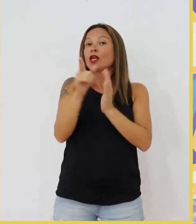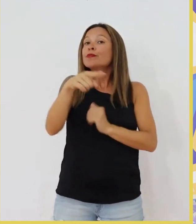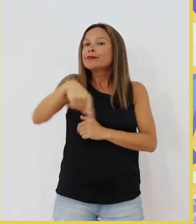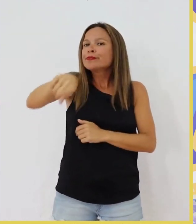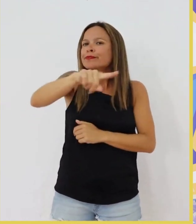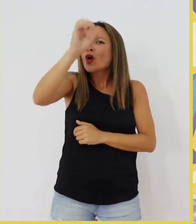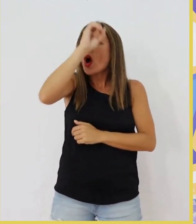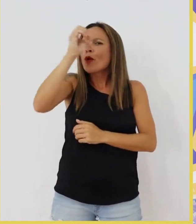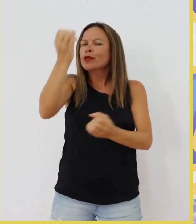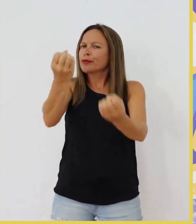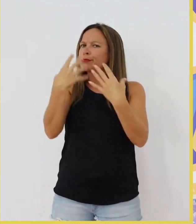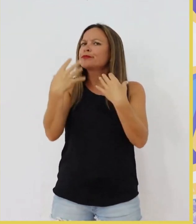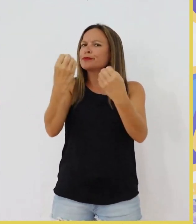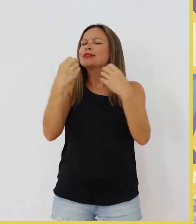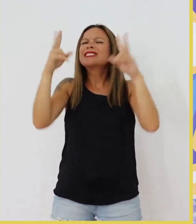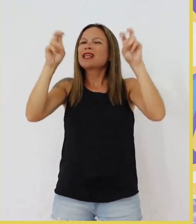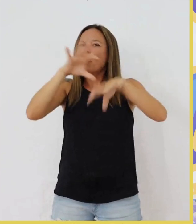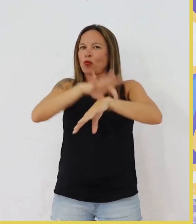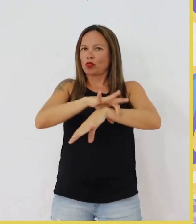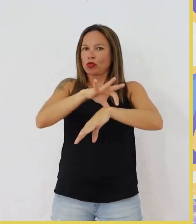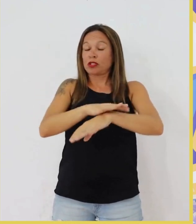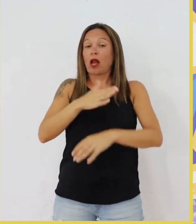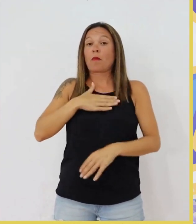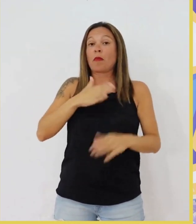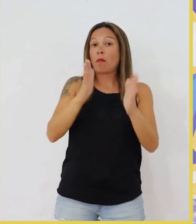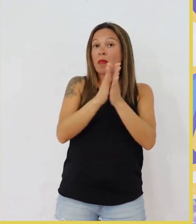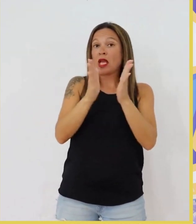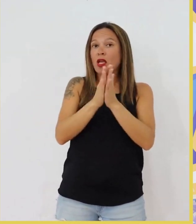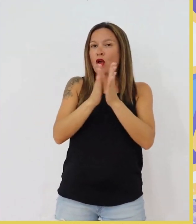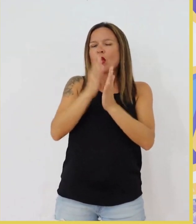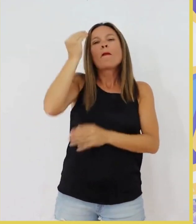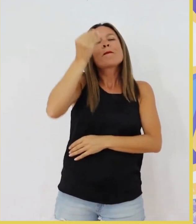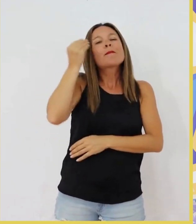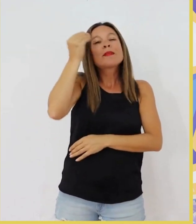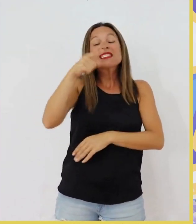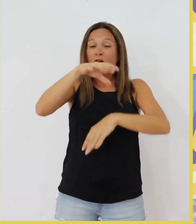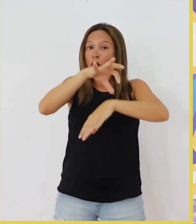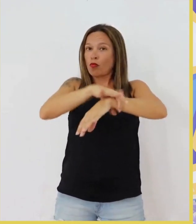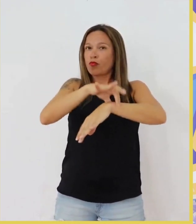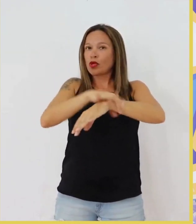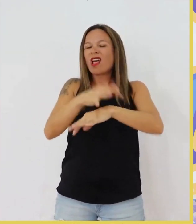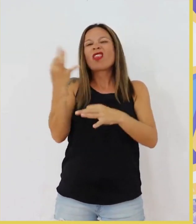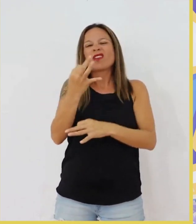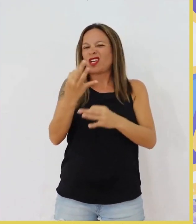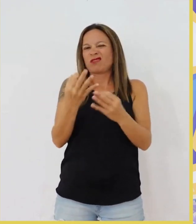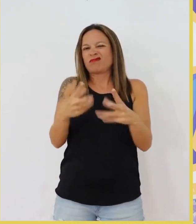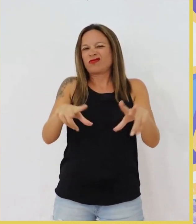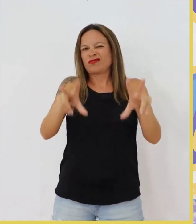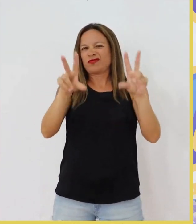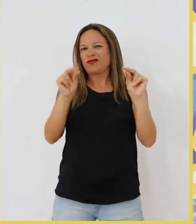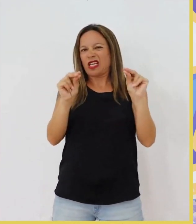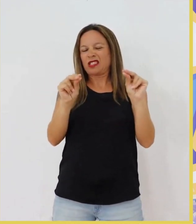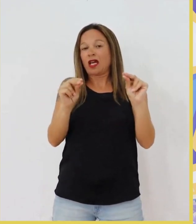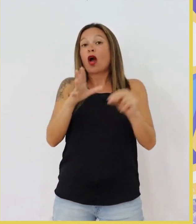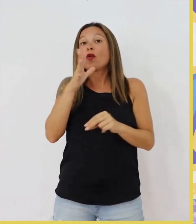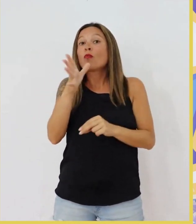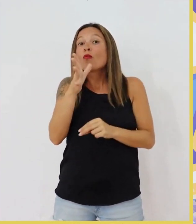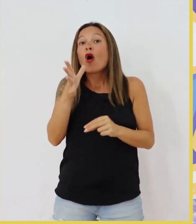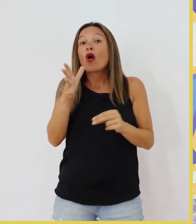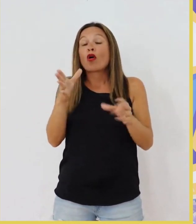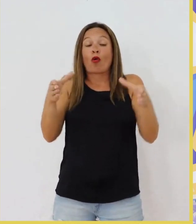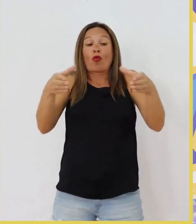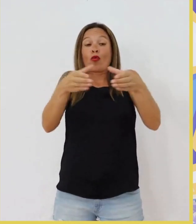tiene sentido. Le hemos preguntado a varios compañeros y nos han dado su opinión sobre las pulseras.